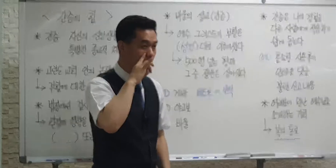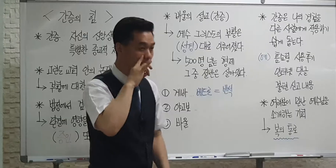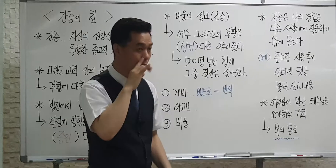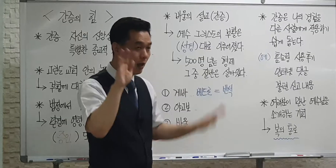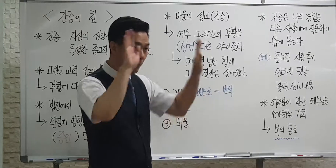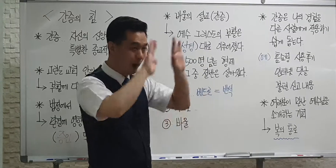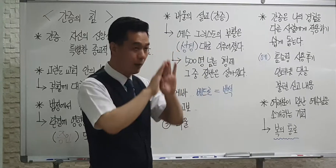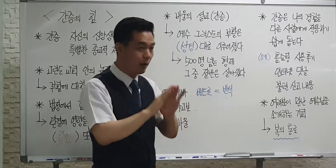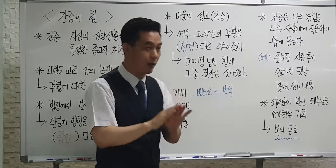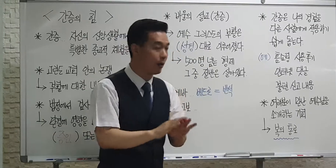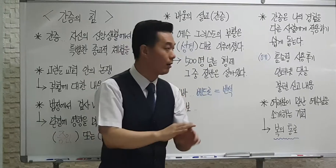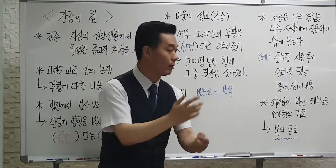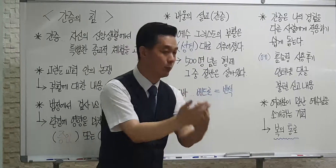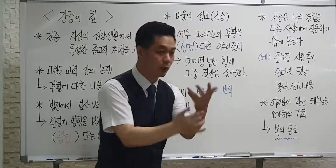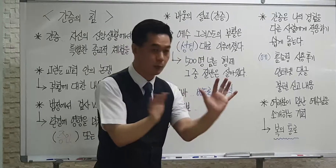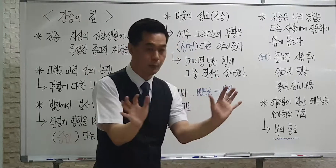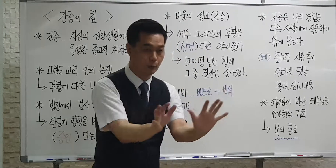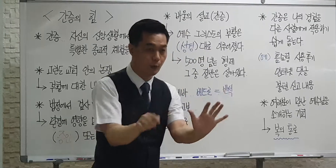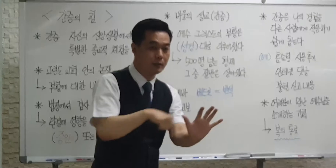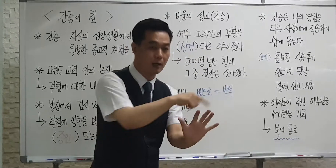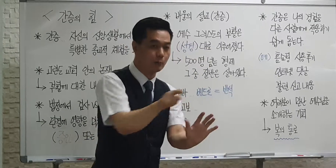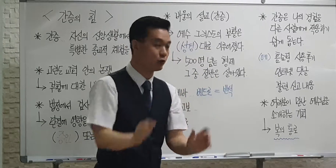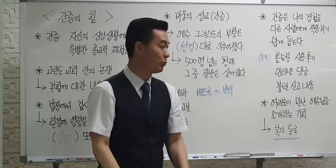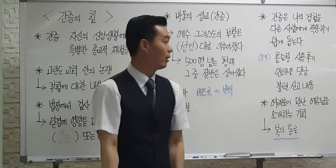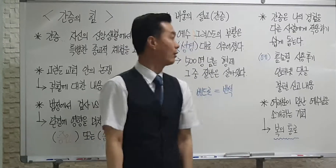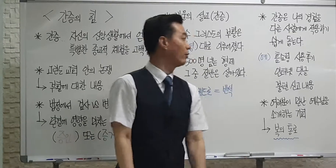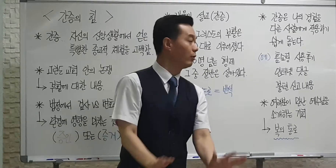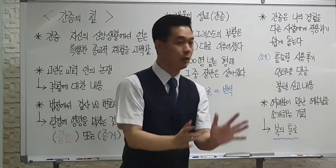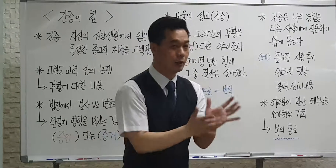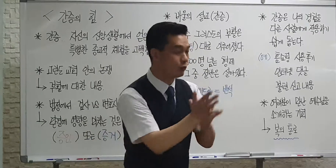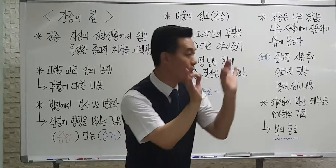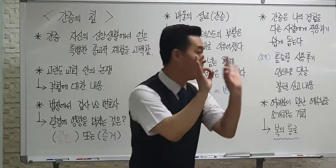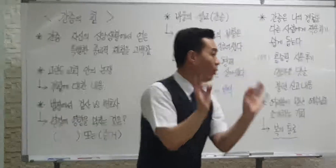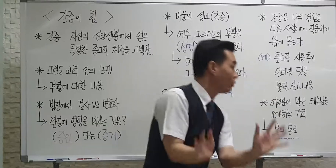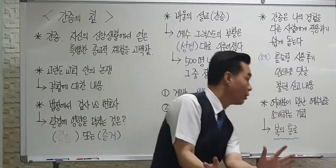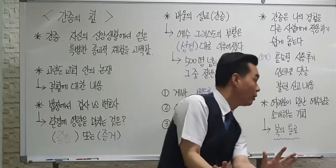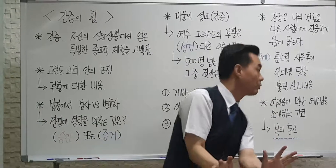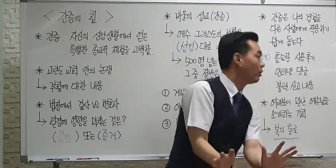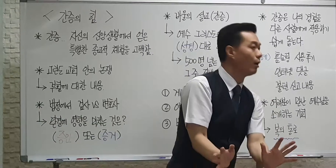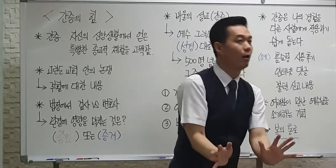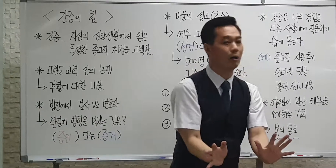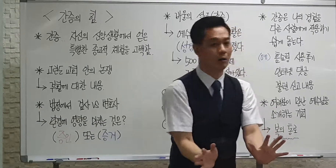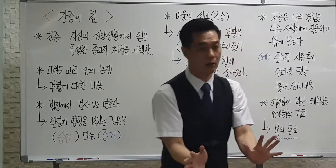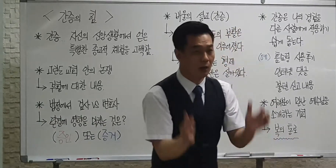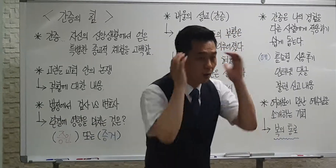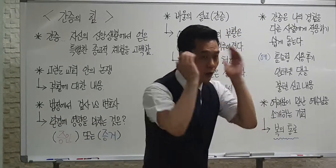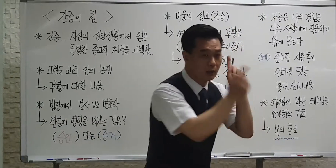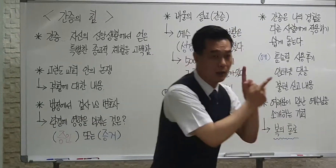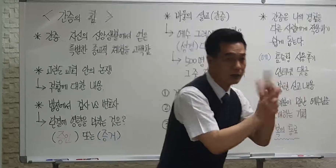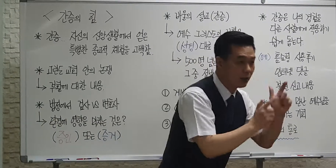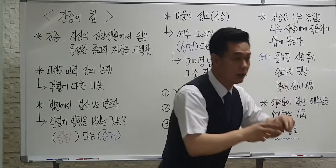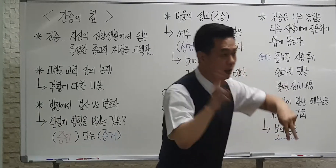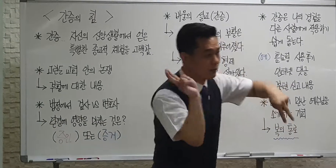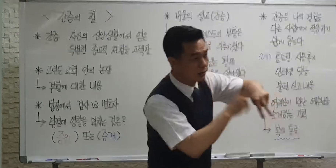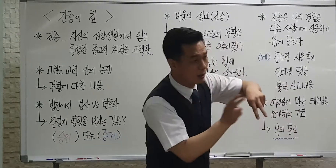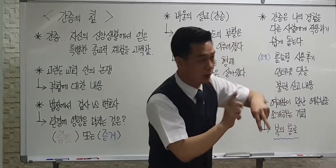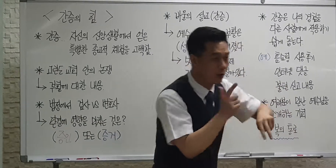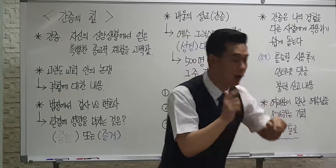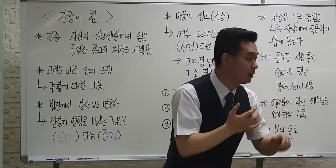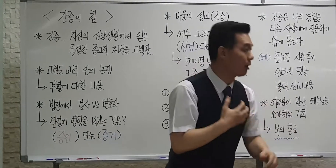궁금해가지고 밤에 그 모닥불 피우고 모인 사람들 주변에 가서 예수님 어떻게 되셨나, 고난당하신 건 아닌가, 채찍이 맞는 건 아닌가